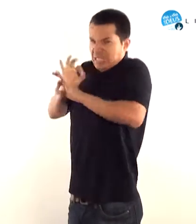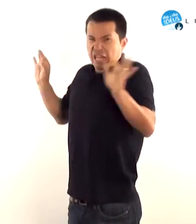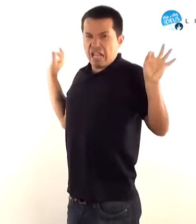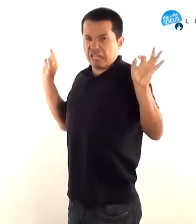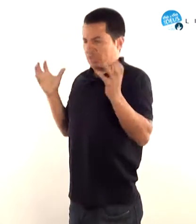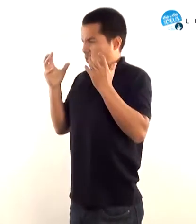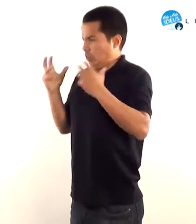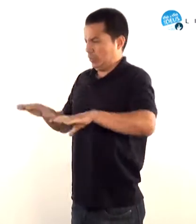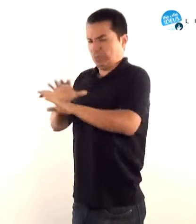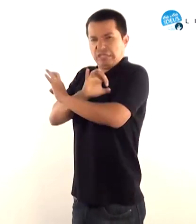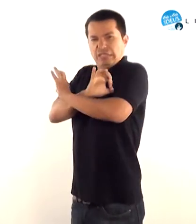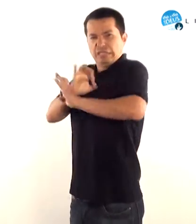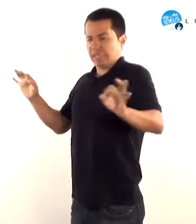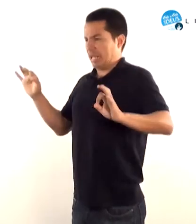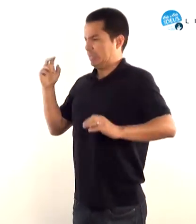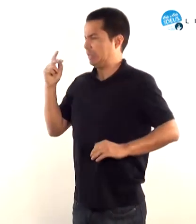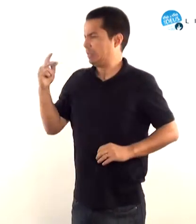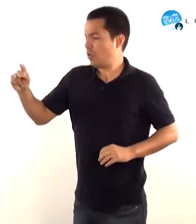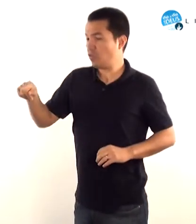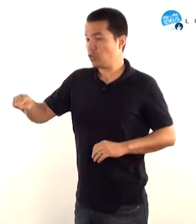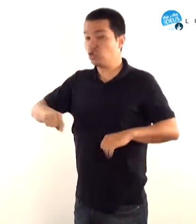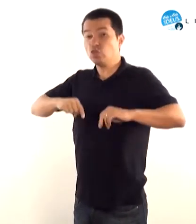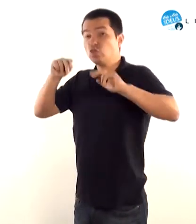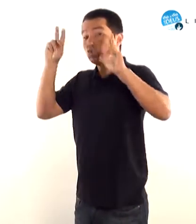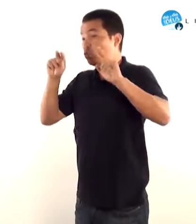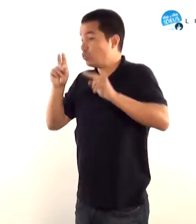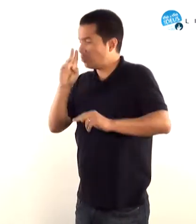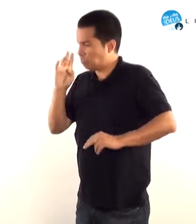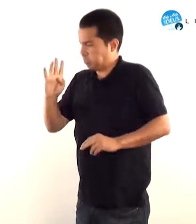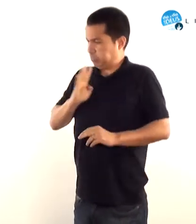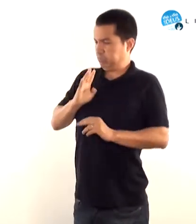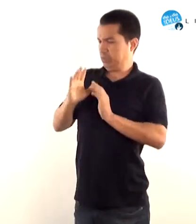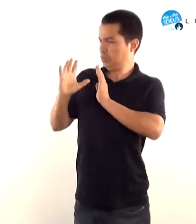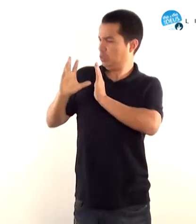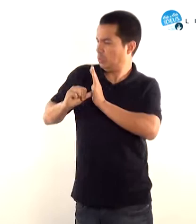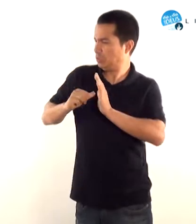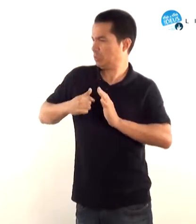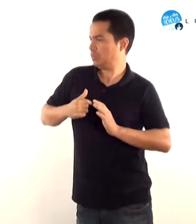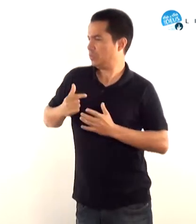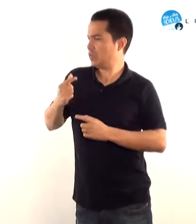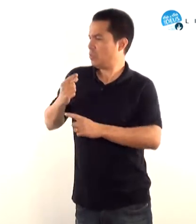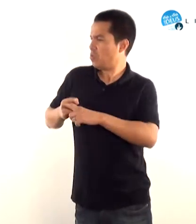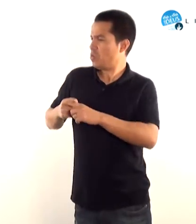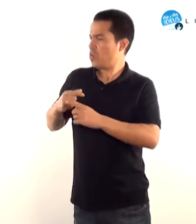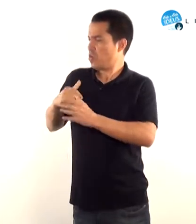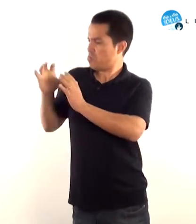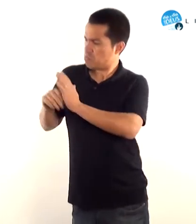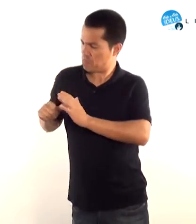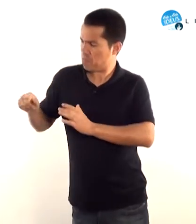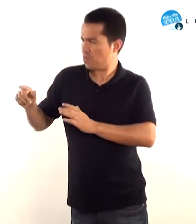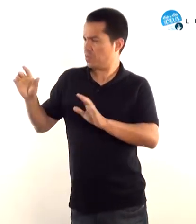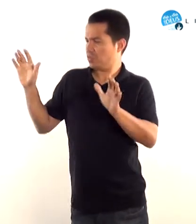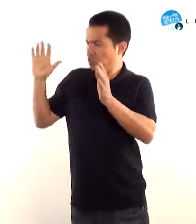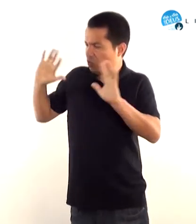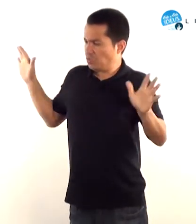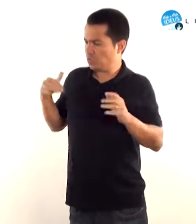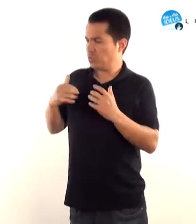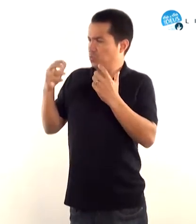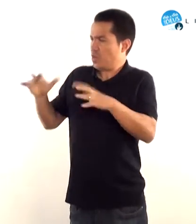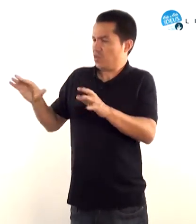uma tira de sandália, e assim você nunca poderá dizer: eu fiz com que Abraão ficasse rico. Não quero nada